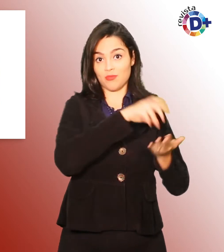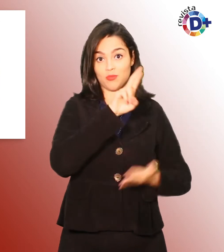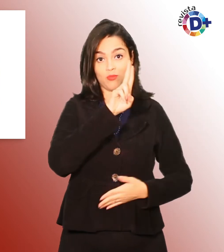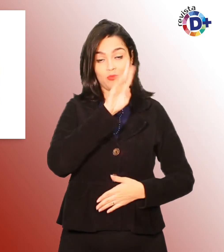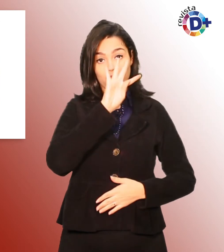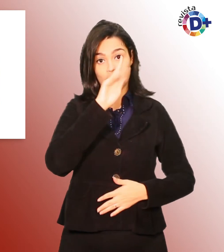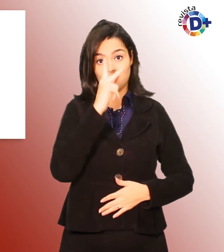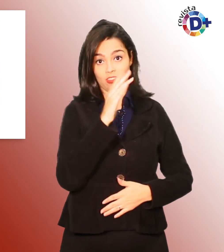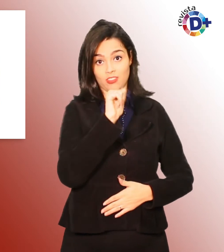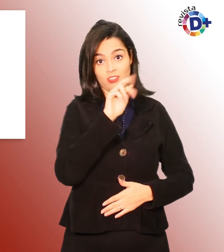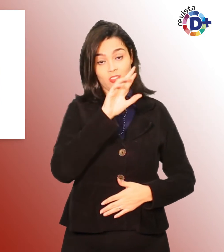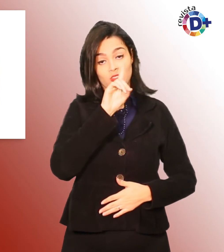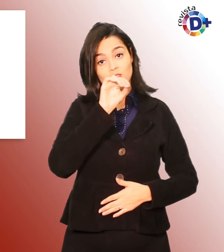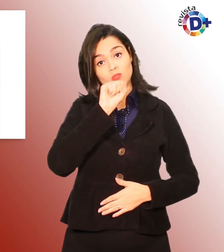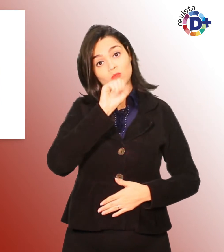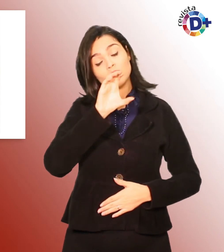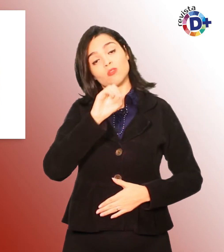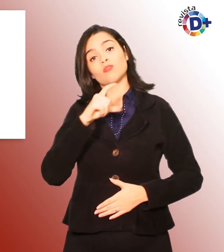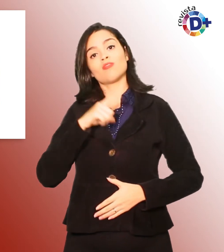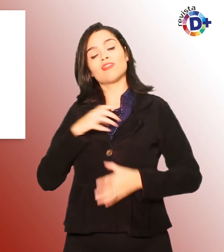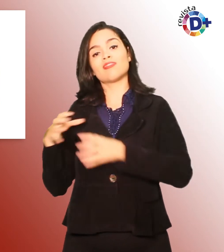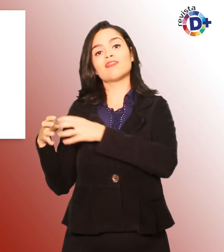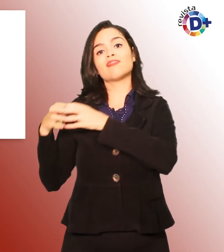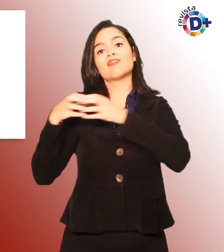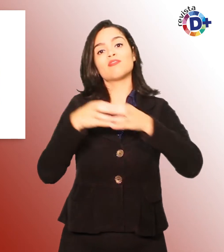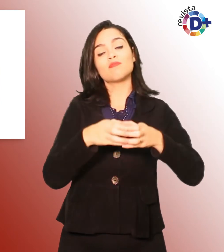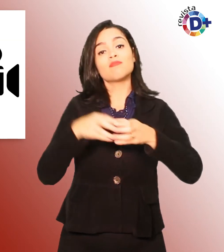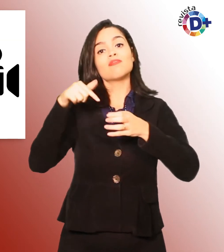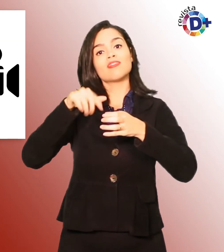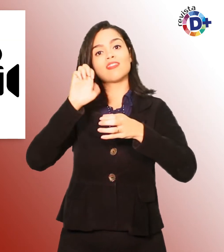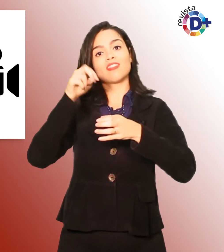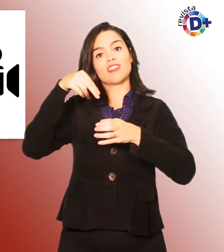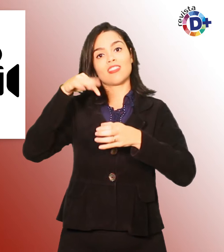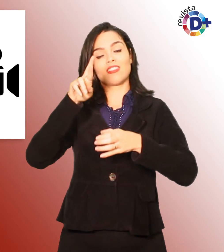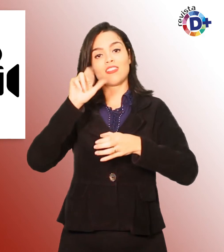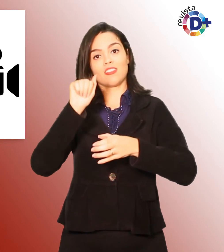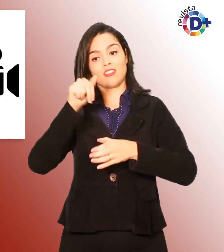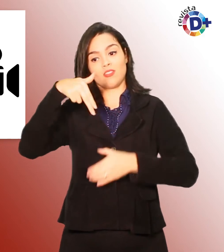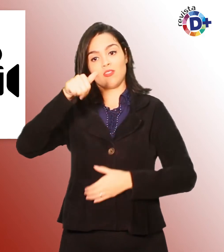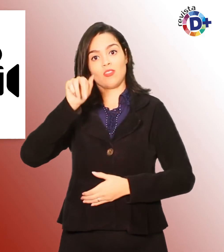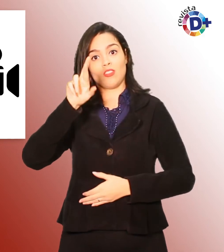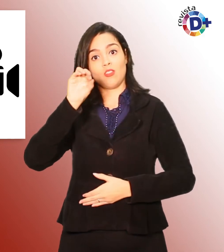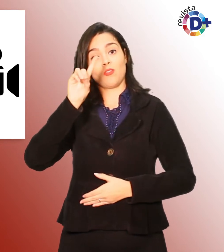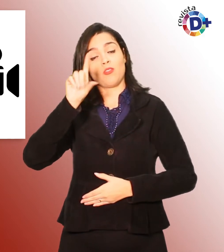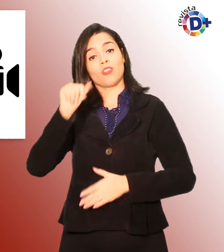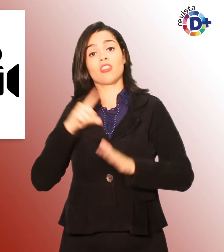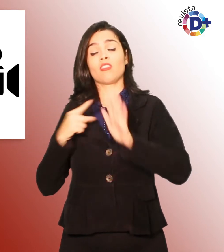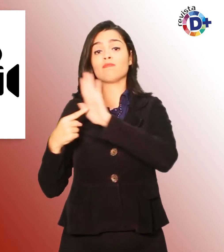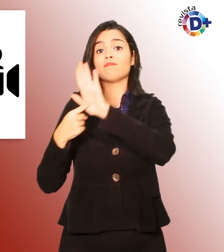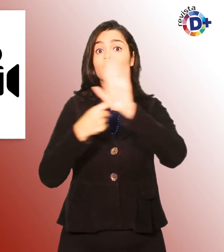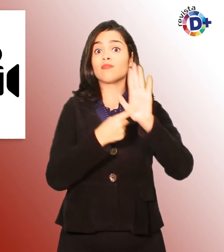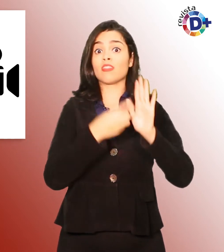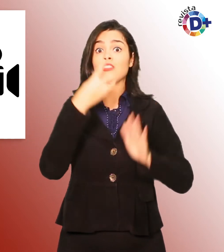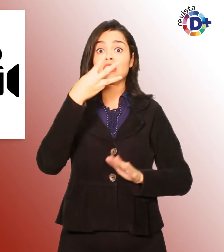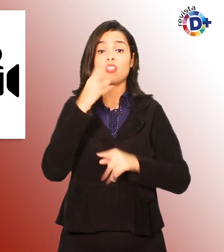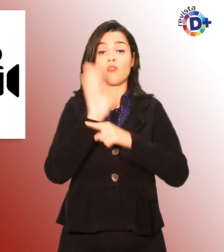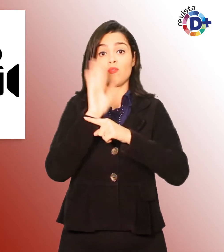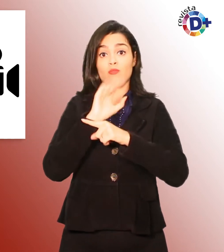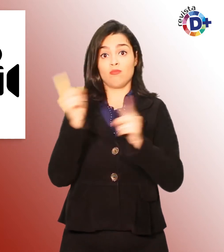dia 21 o coletivo entra na roda que fará a exibição de três curtas e compõe